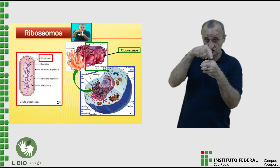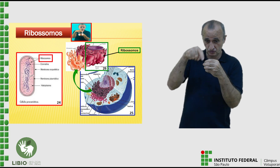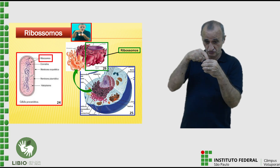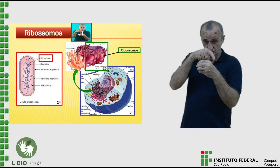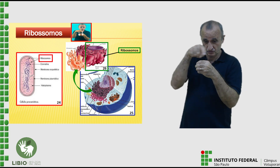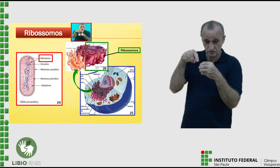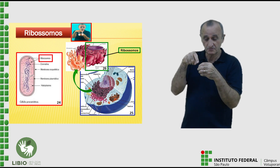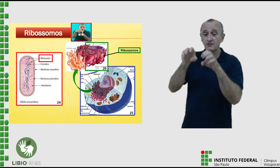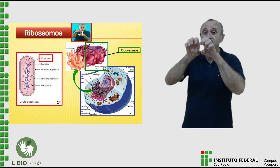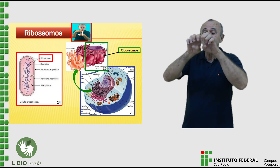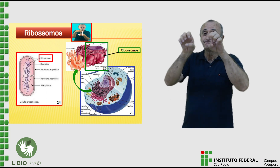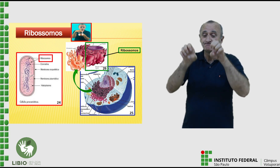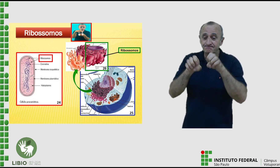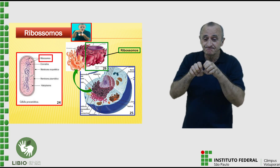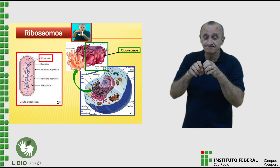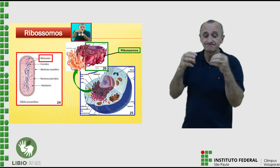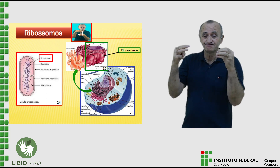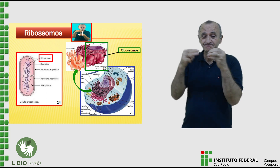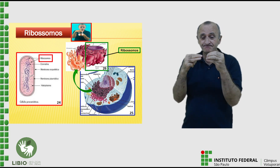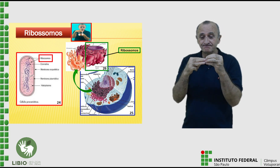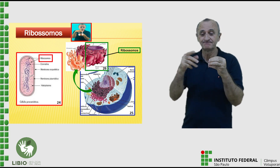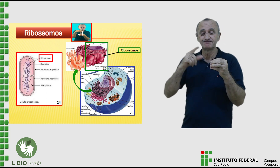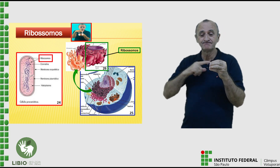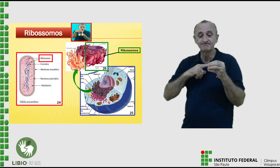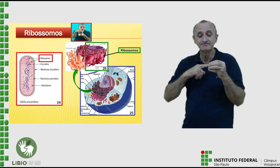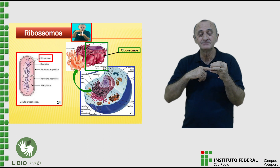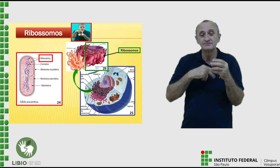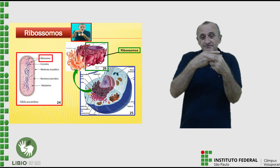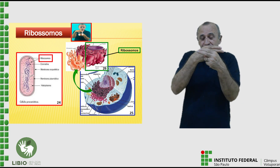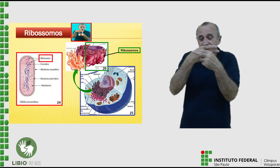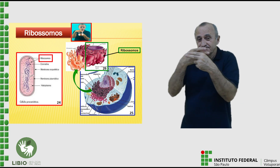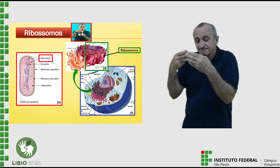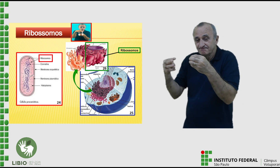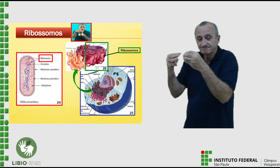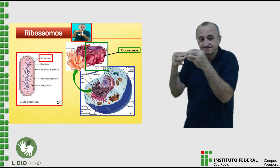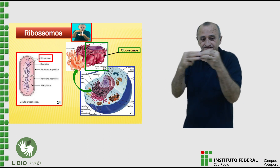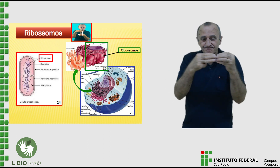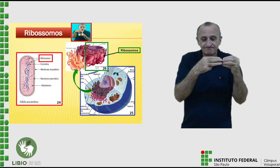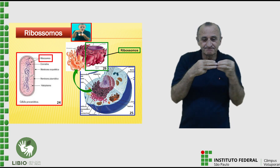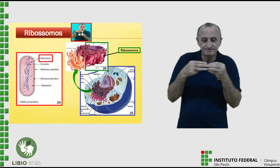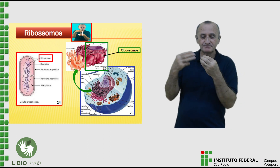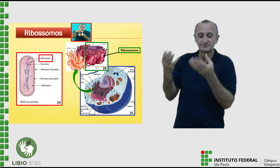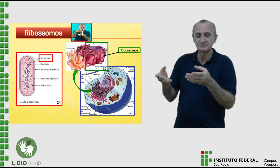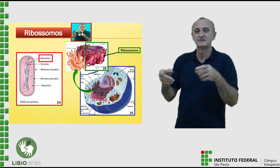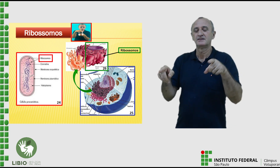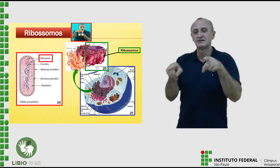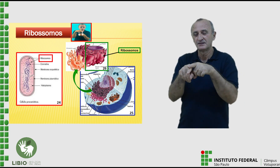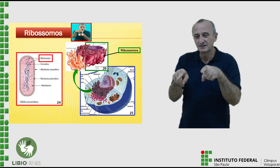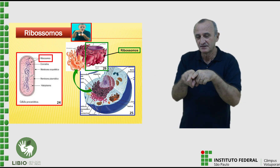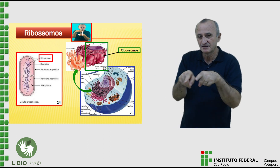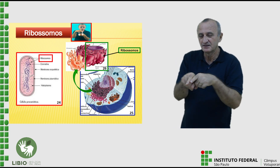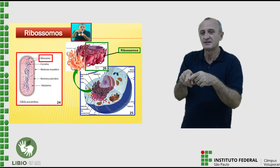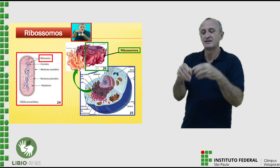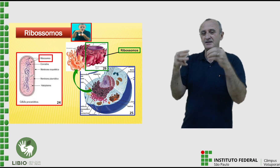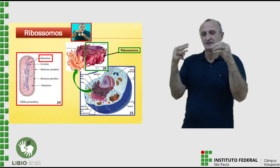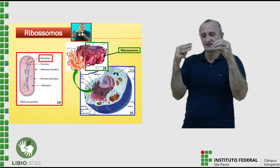Então, os ribossomos são estruturas celulares presentes em todos os tipos